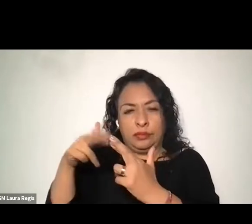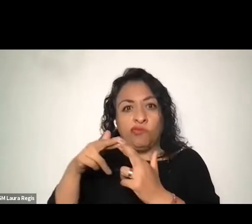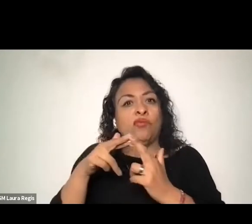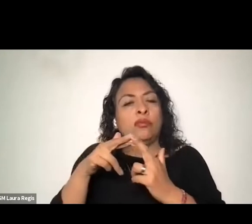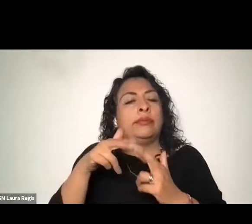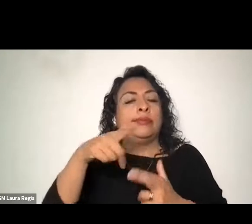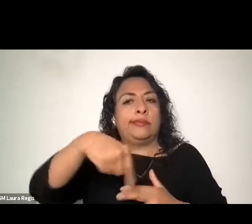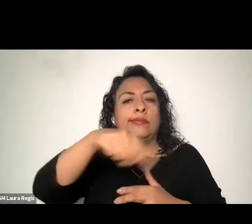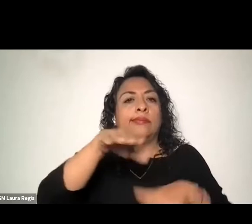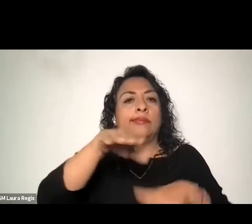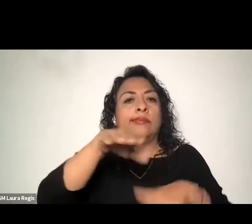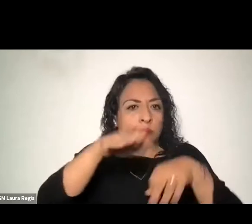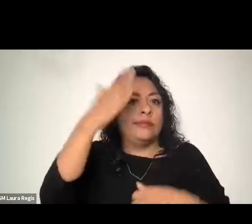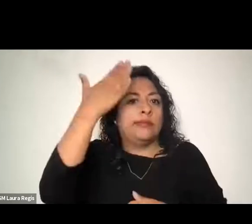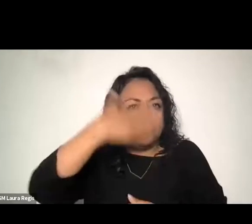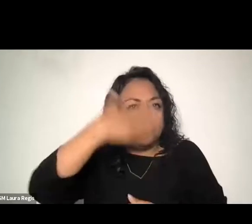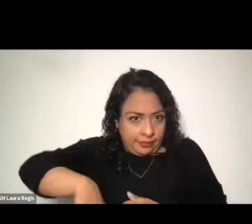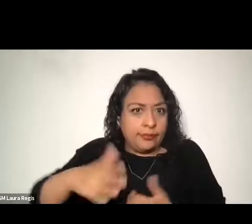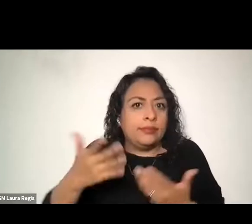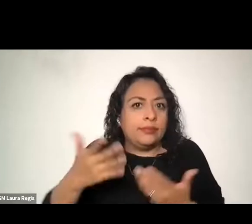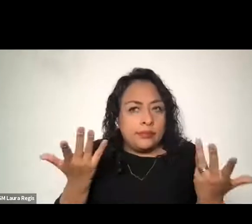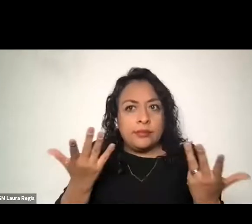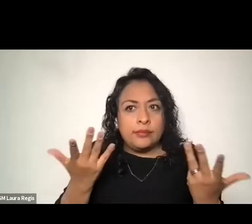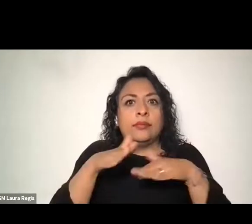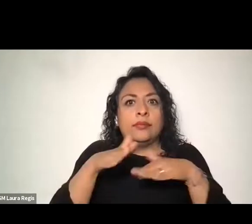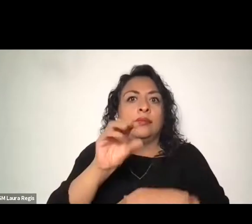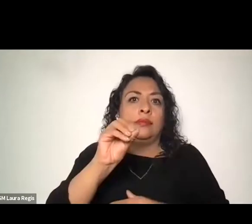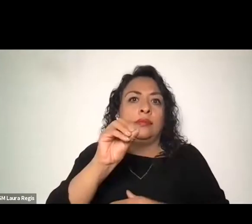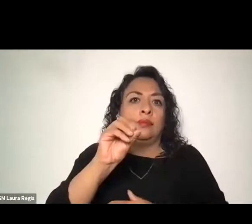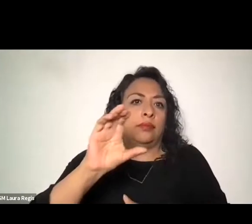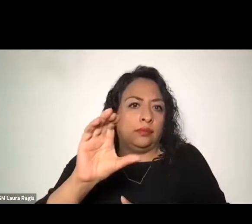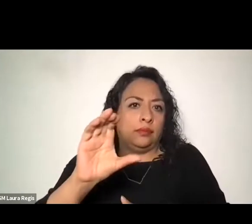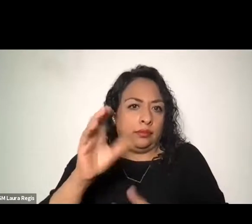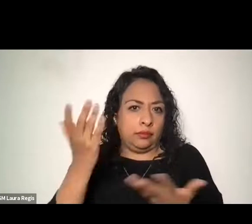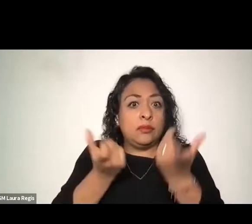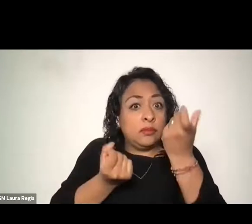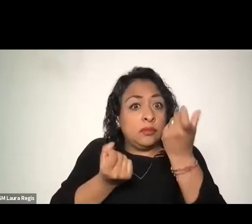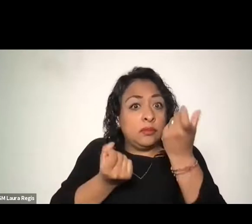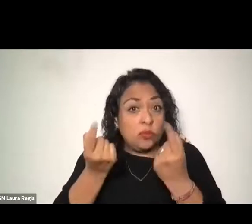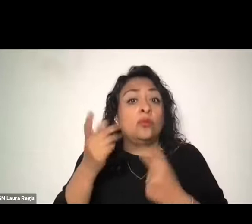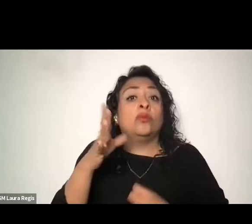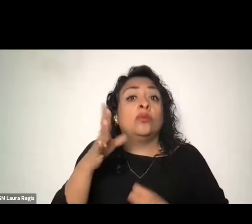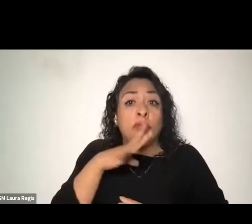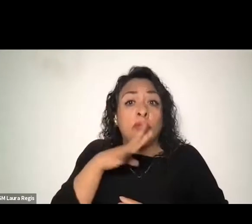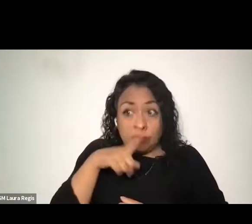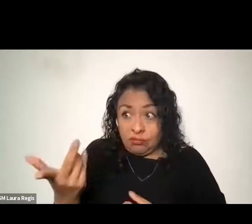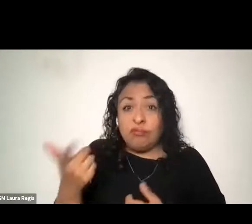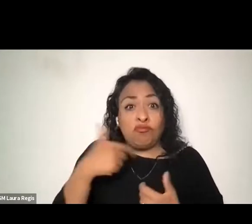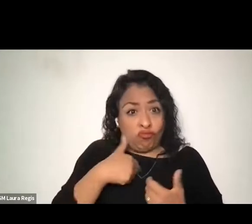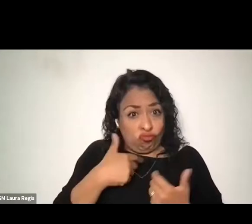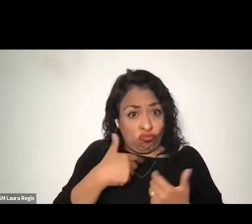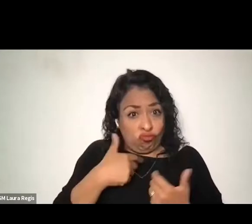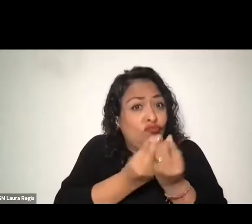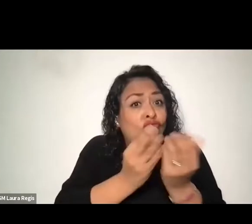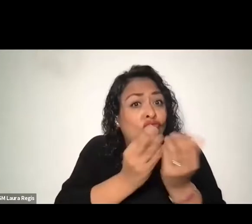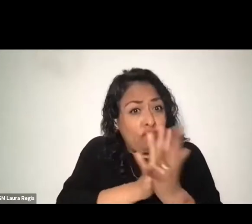tienen conocimiento de las organizaciones de la sociedad civil. Algunos de ellos incluso vienen de organizaciones, forman parte